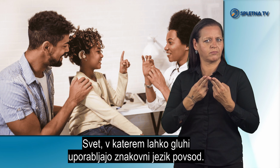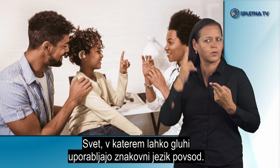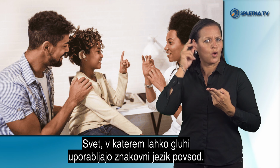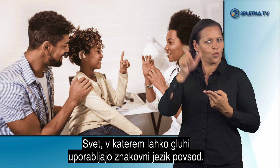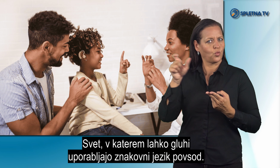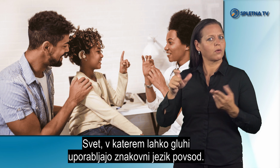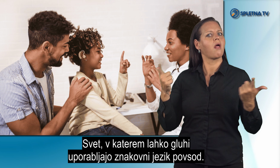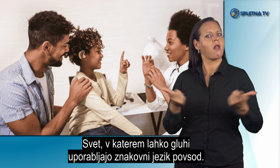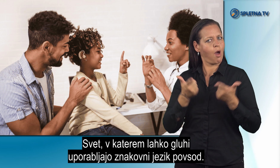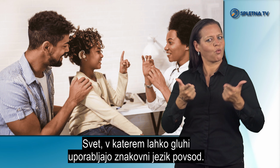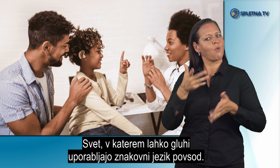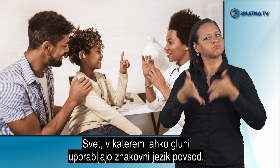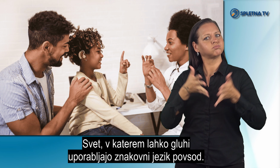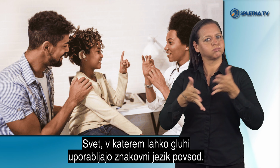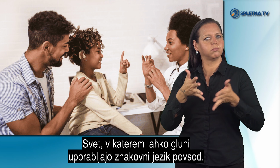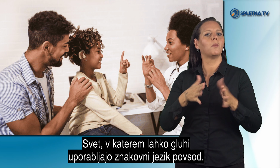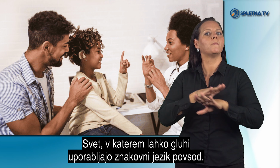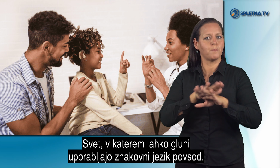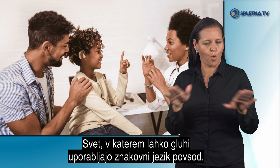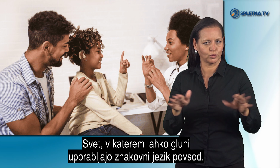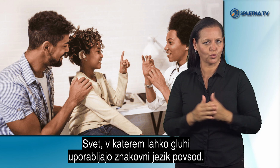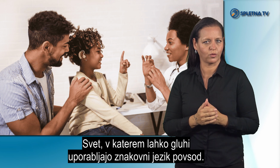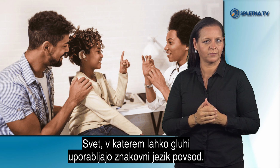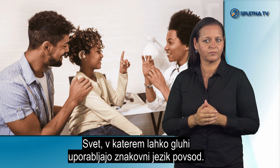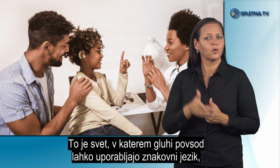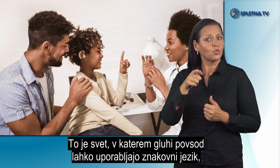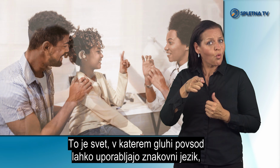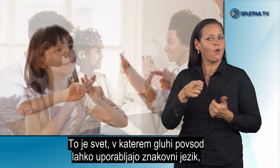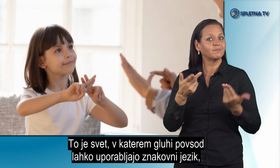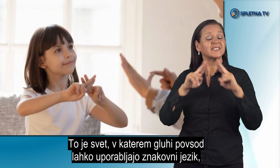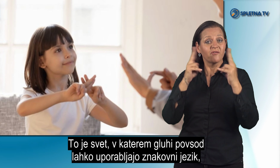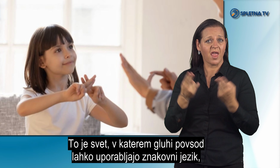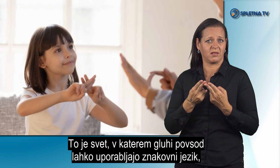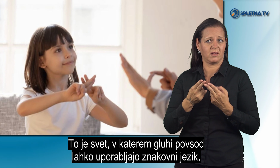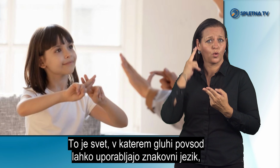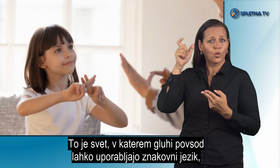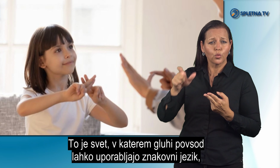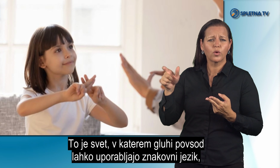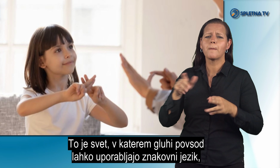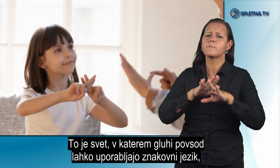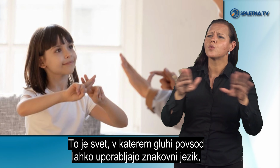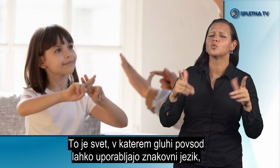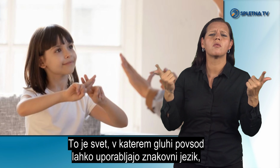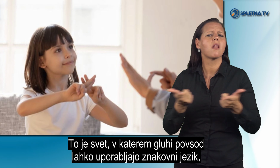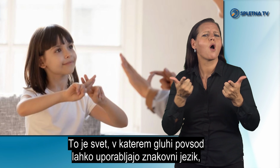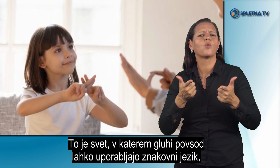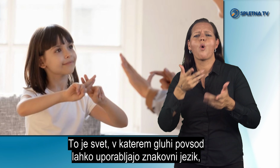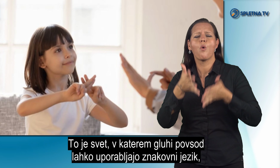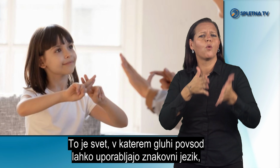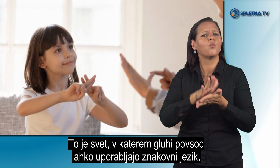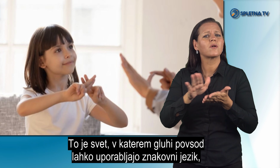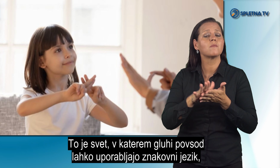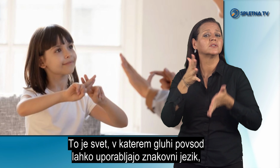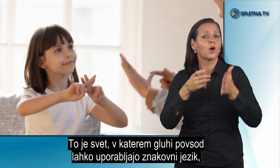Svet, v katerem lahko gluhi uporabljajo znakovni jezik povsod. To je svet, v katerem gluhi povsod lahko